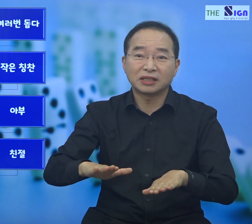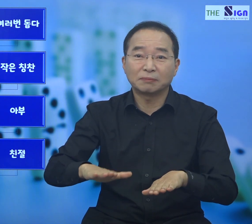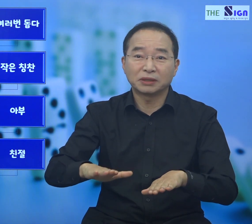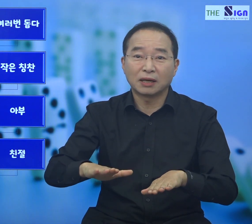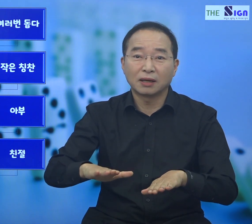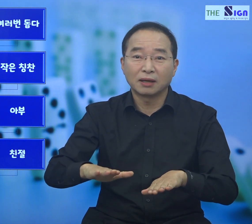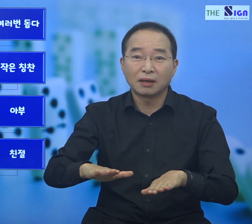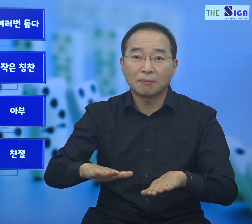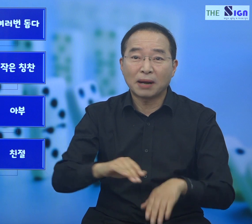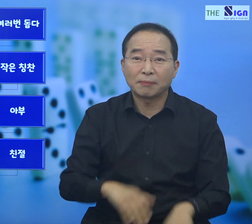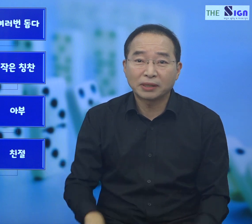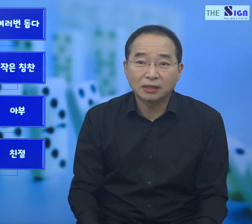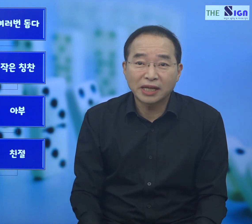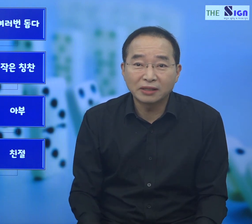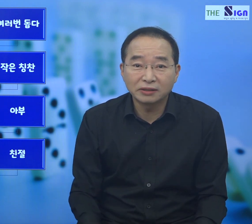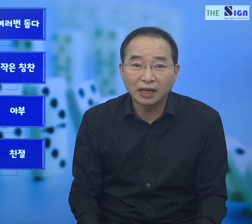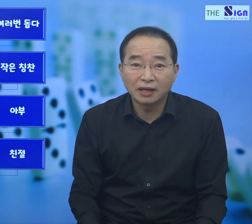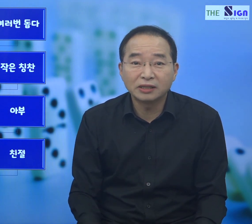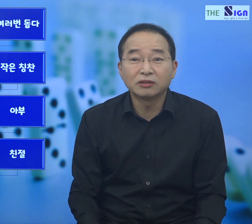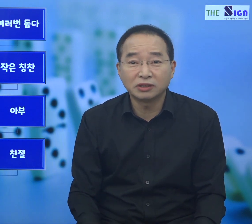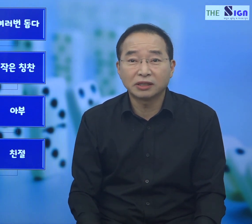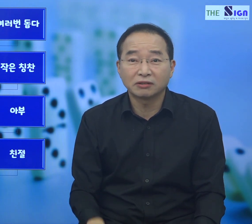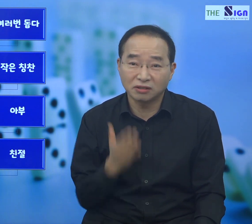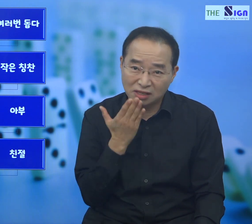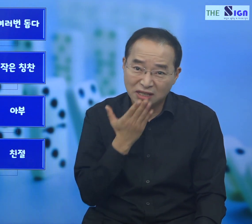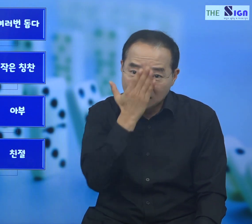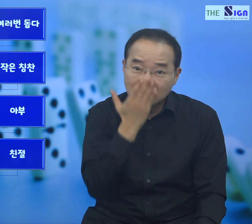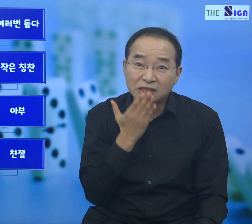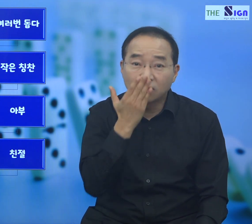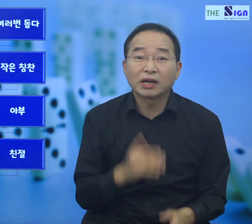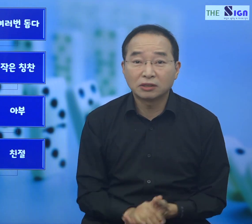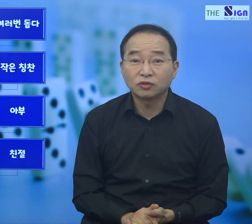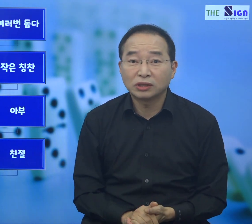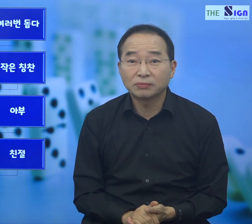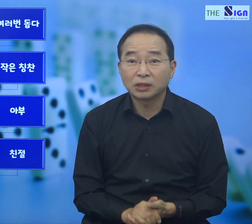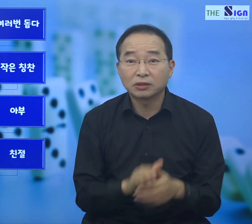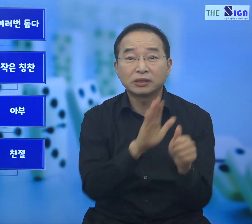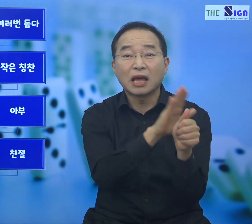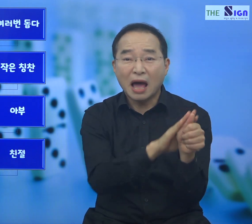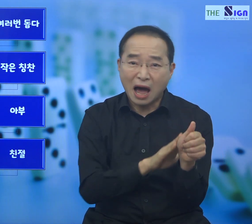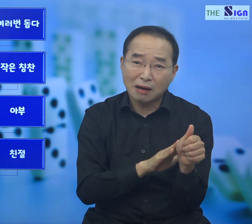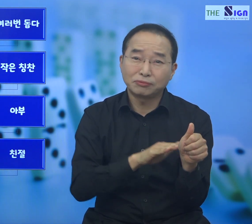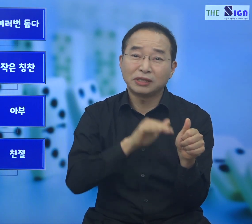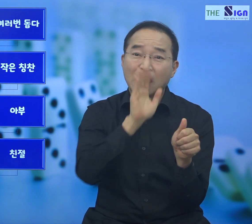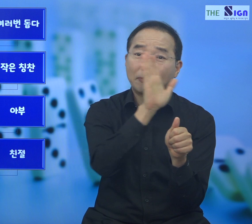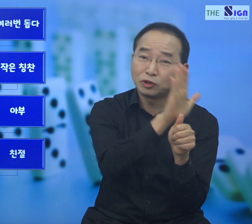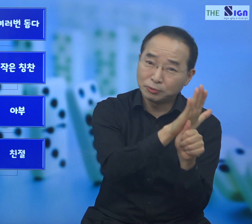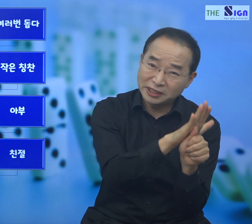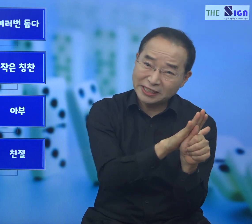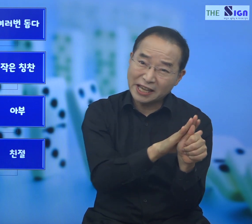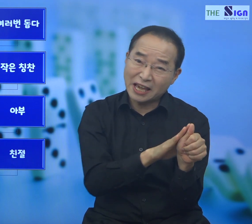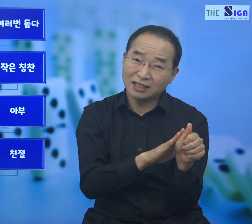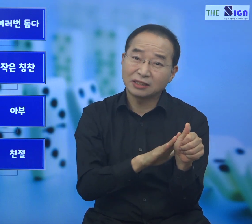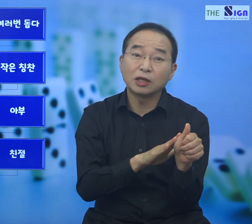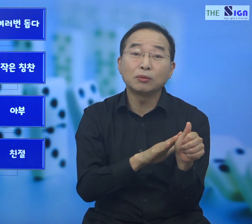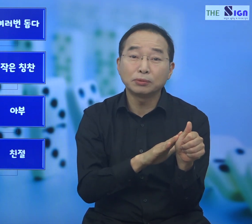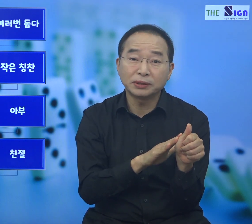상징합니다. 발바닥을 핥는다, 이런 뜻이에요. 그래서 이것까지도 있습니다. 그래서 이제 아부냐, 아부도 세게 하느냐, 이런 부분이